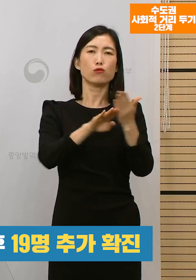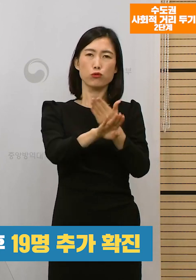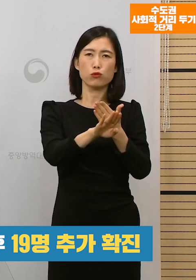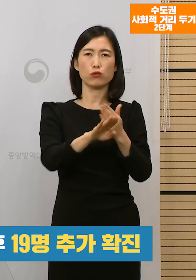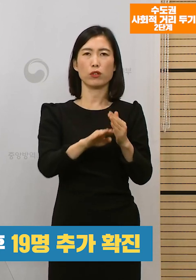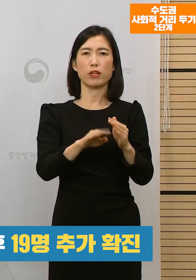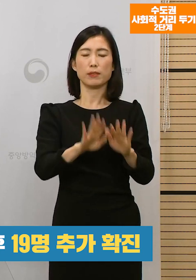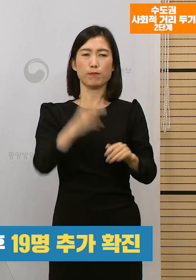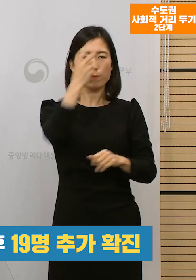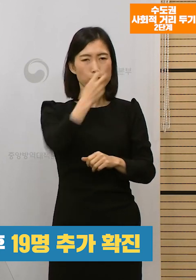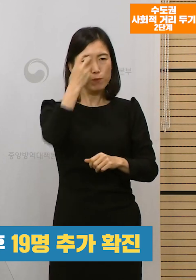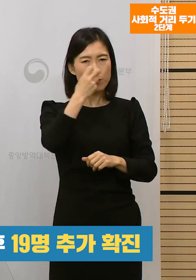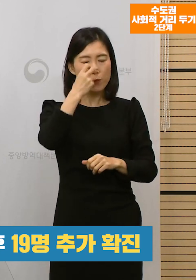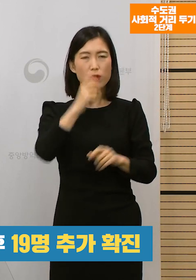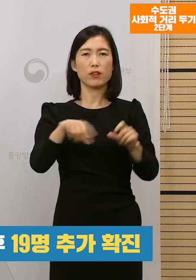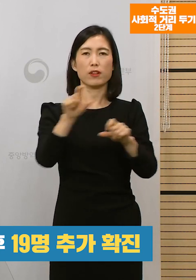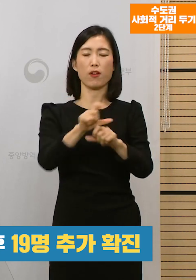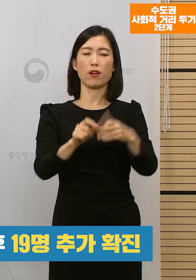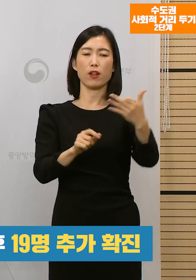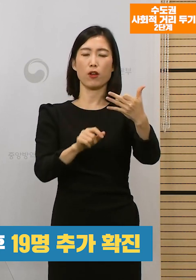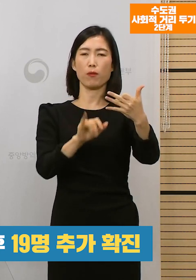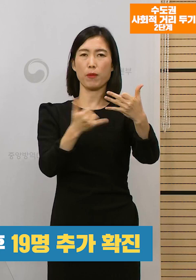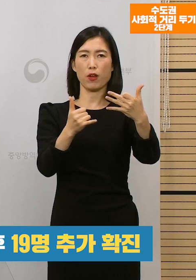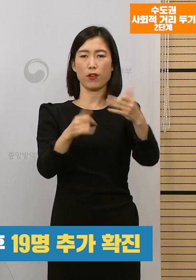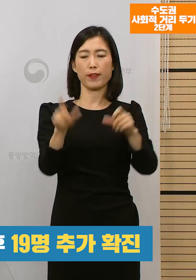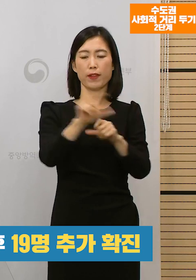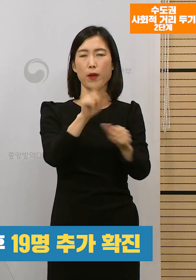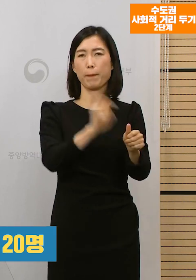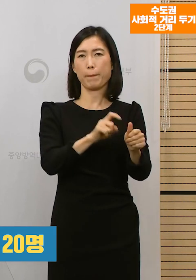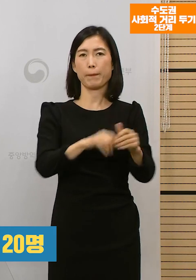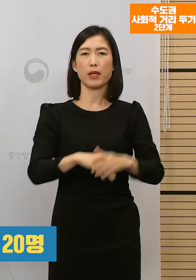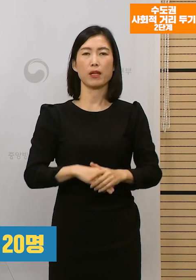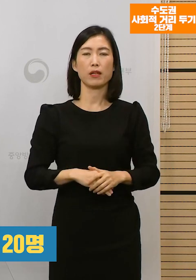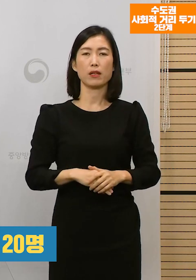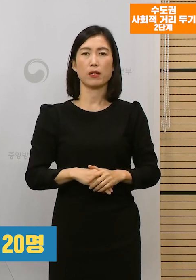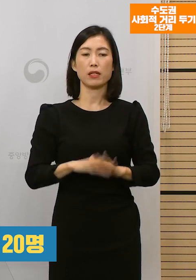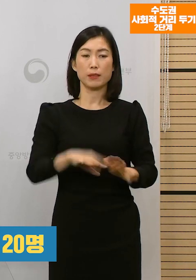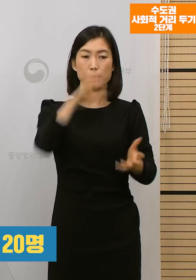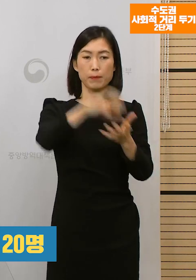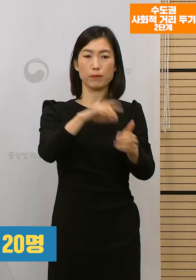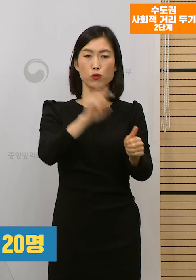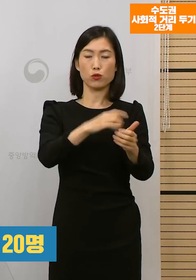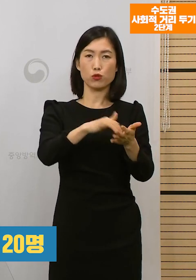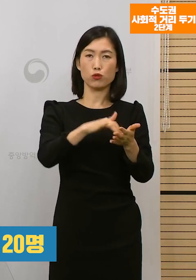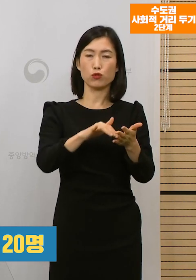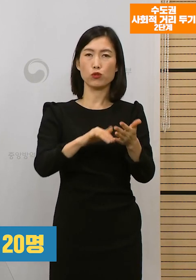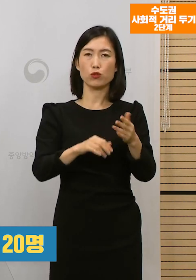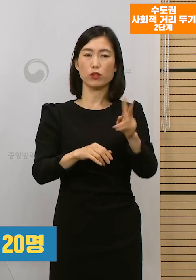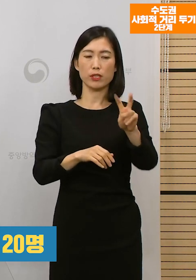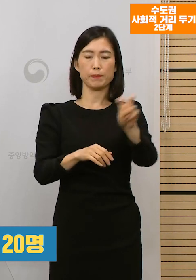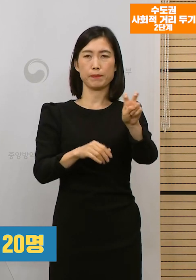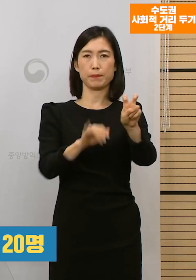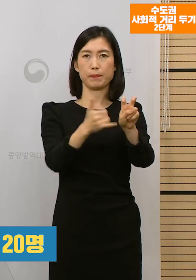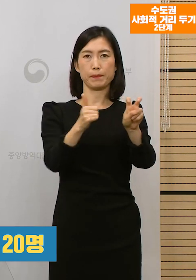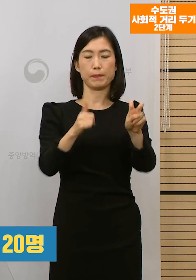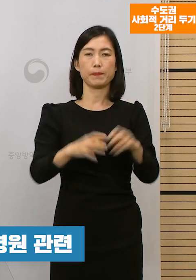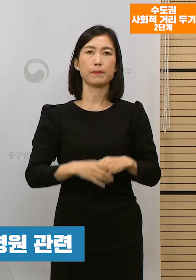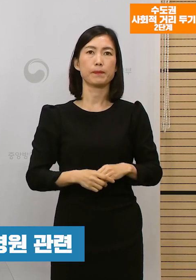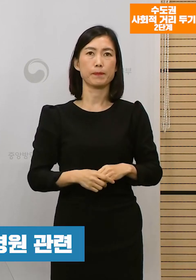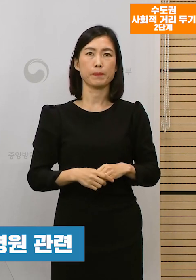이후 조사 중에 19명이 추가 확진되었습니다. 현재까지 누적 확진자는 총